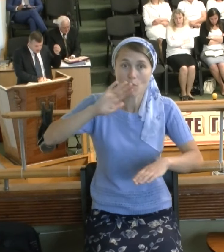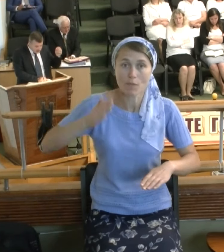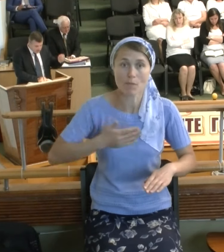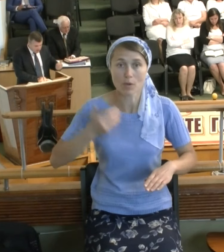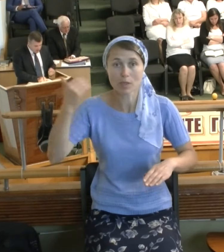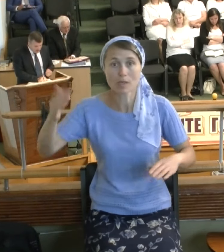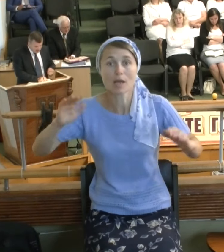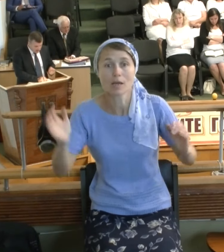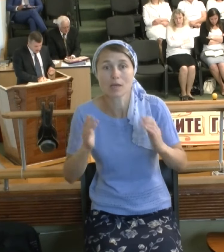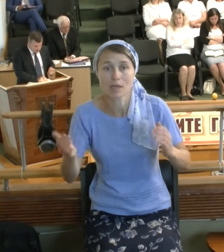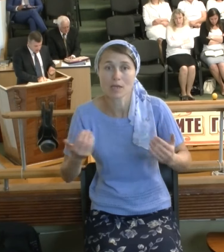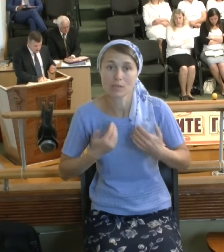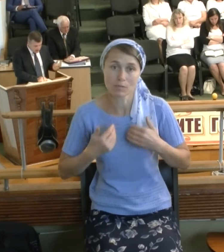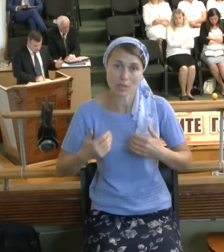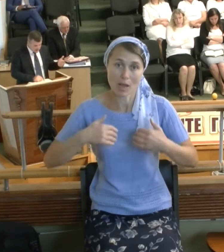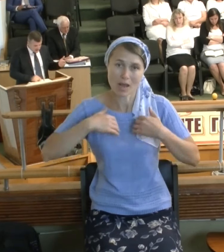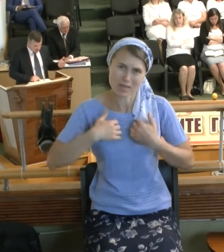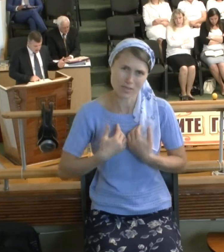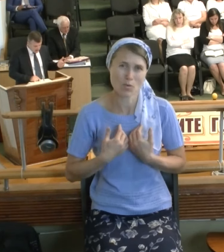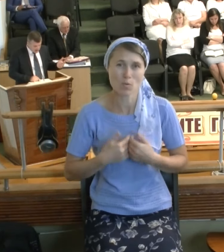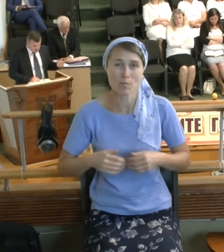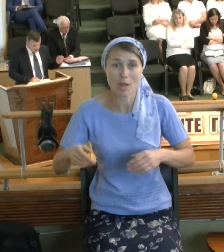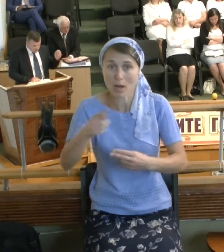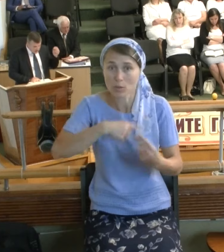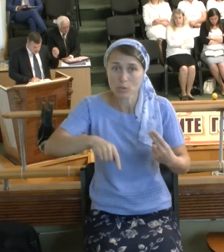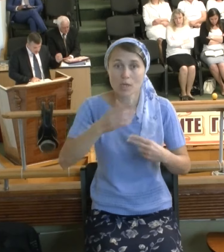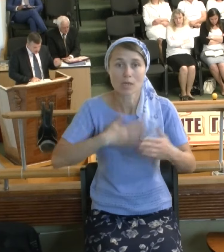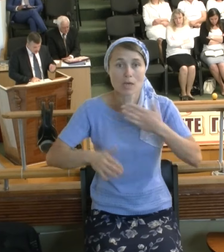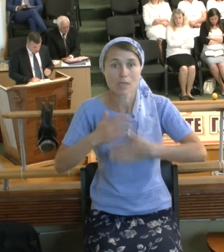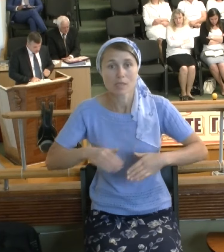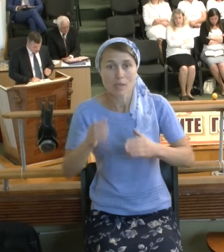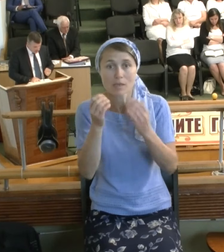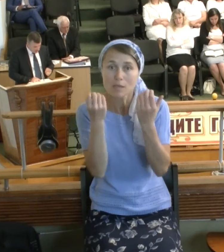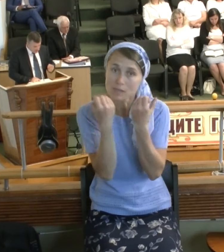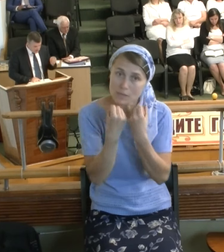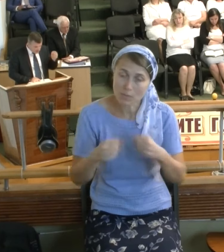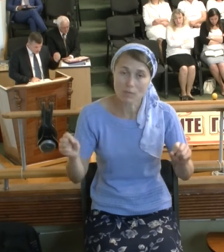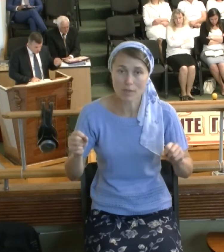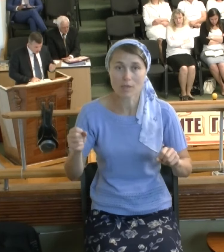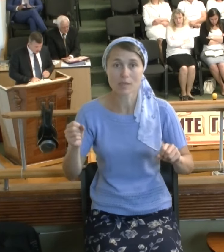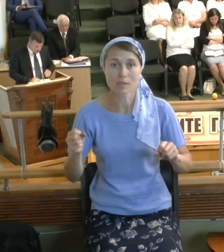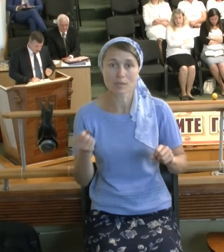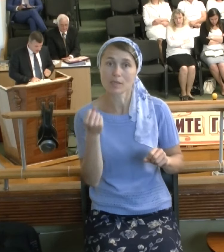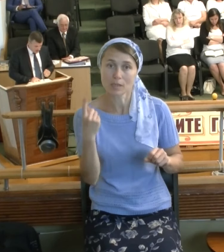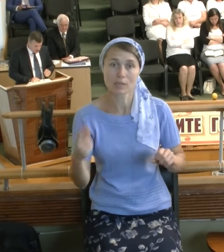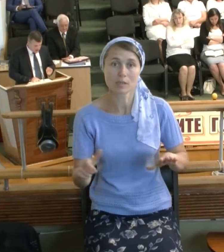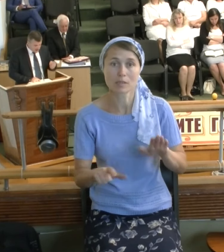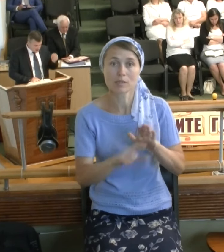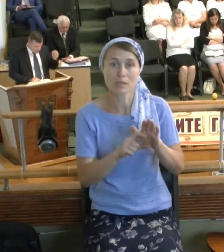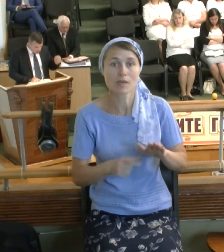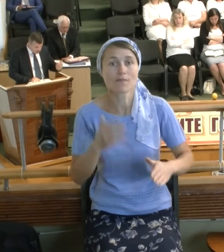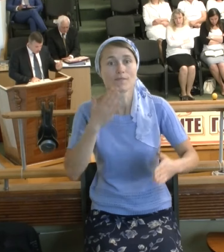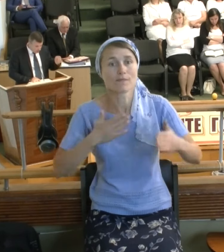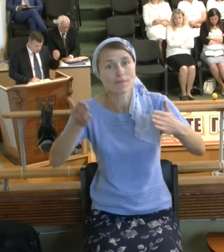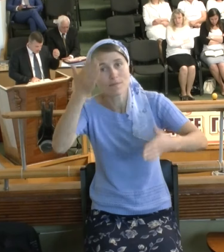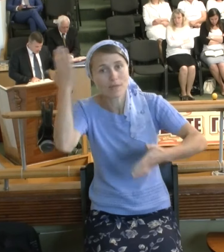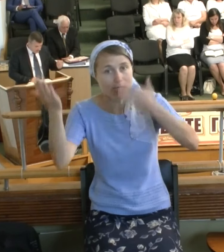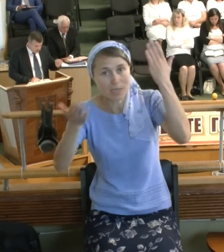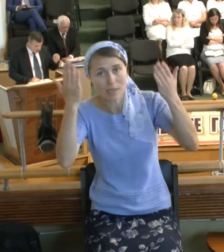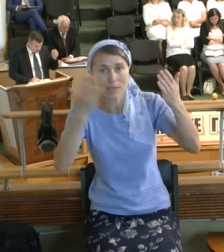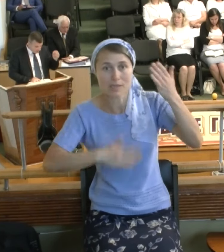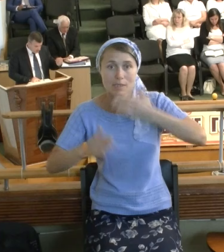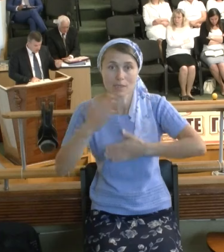радостями избавления». И 11 стих. «Веселитесь, Господи, и радуйтесь, праведные,